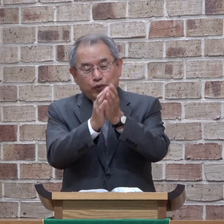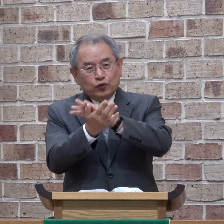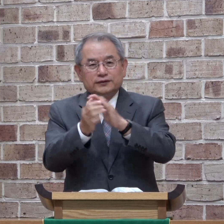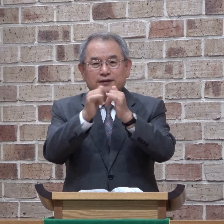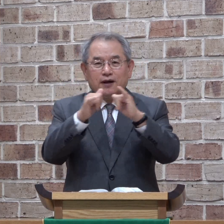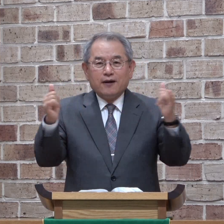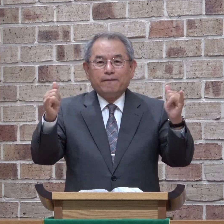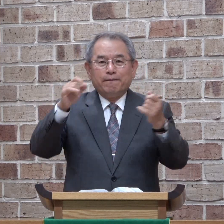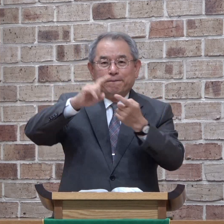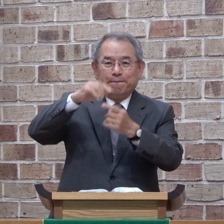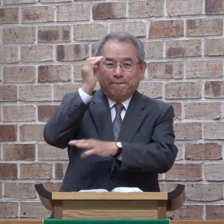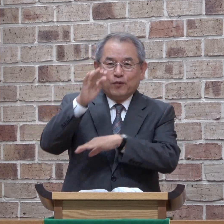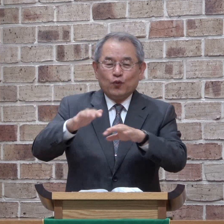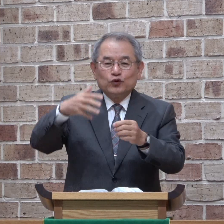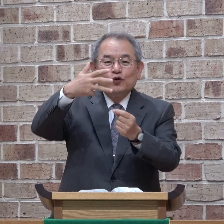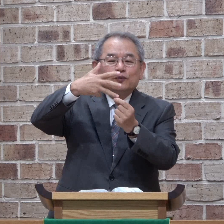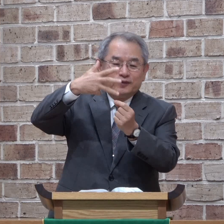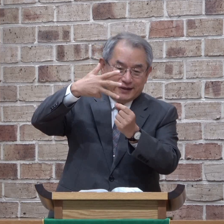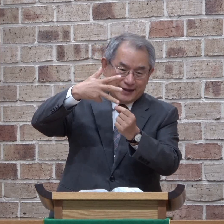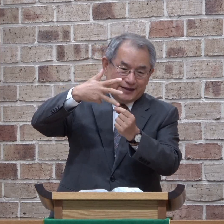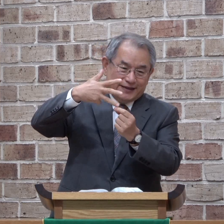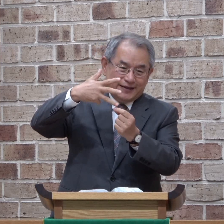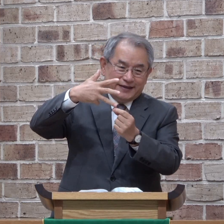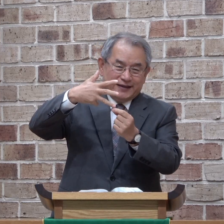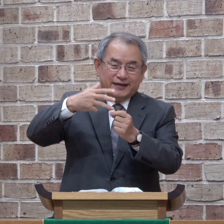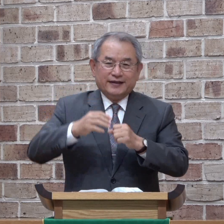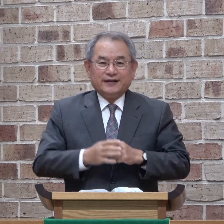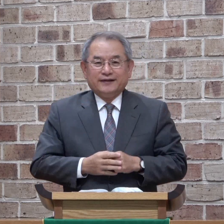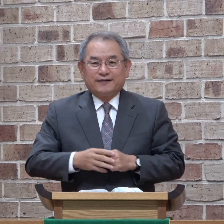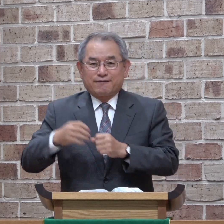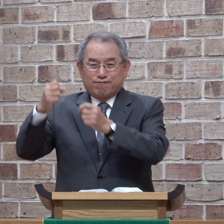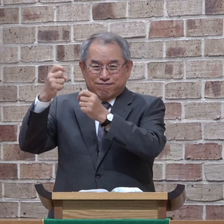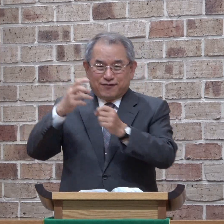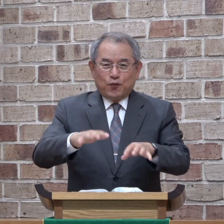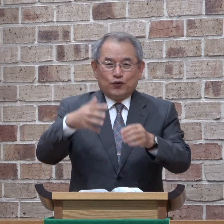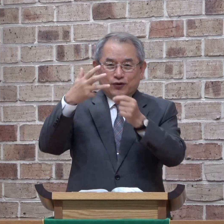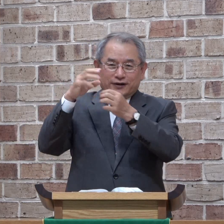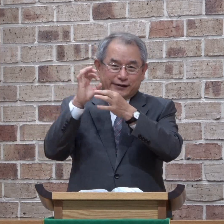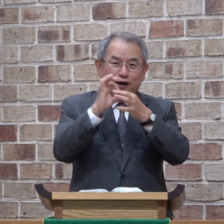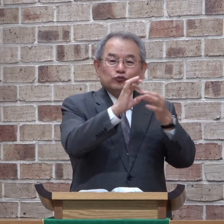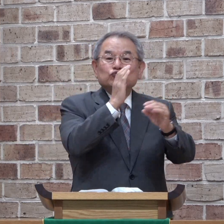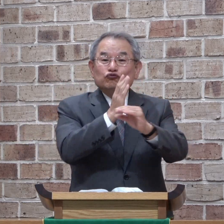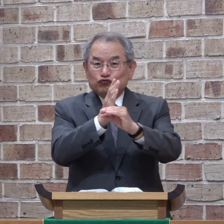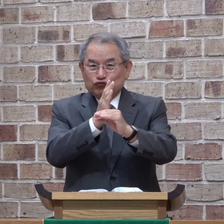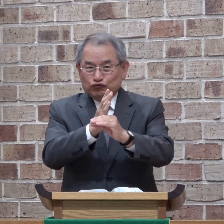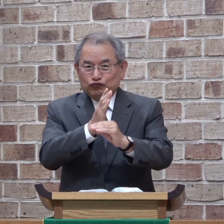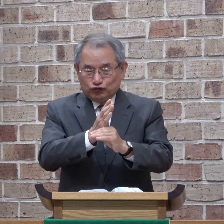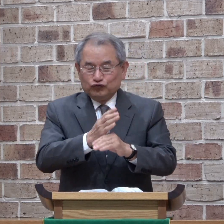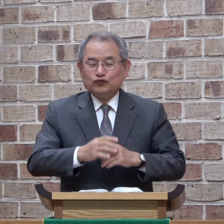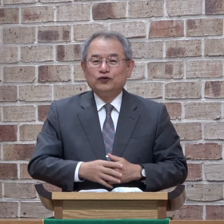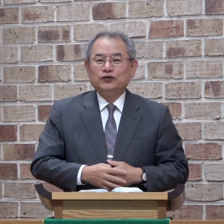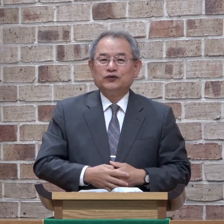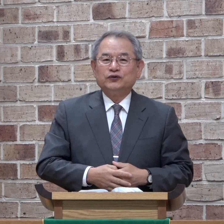예수님을 만나 변화된 사람들의 시리즈 설교 8번째입니다. 앞으로 계속해서 시리즈 설교가 이어질 것입니다.